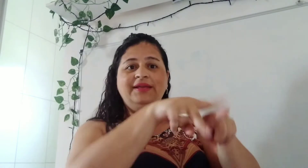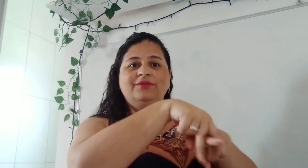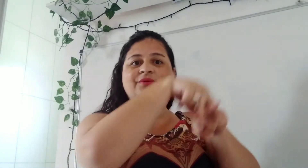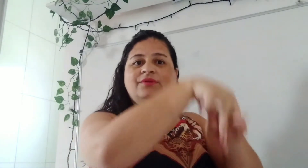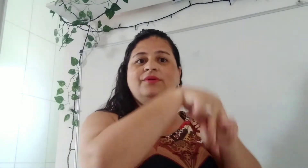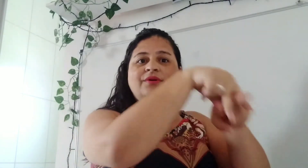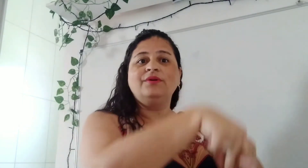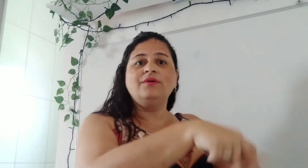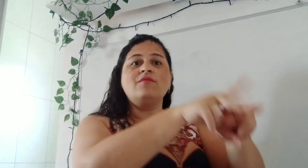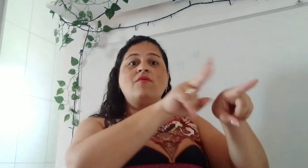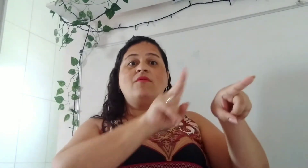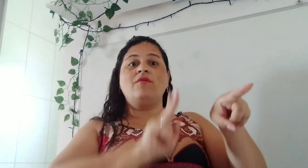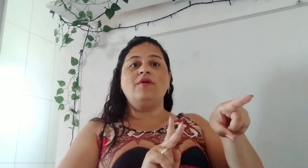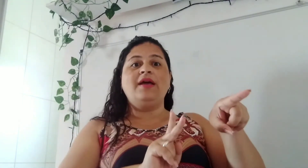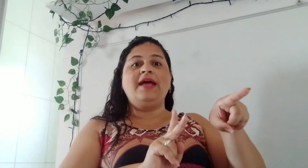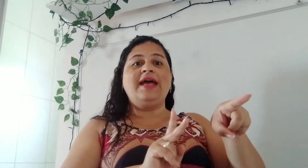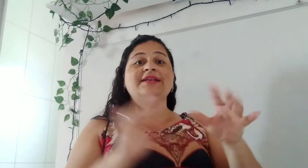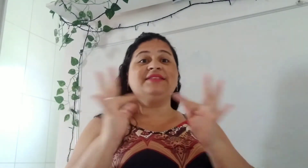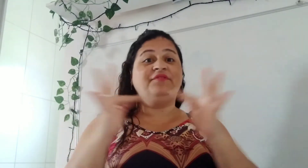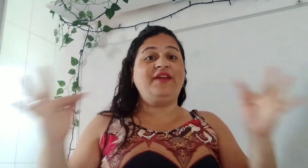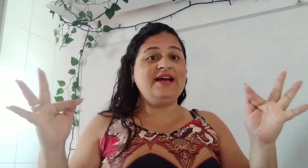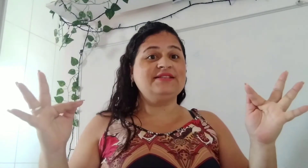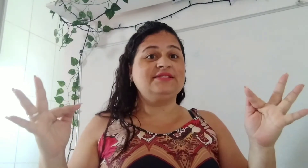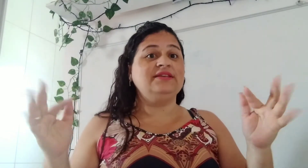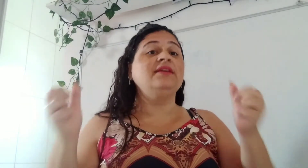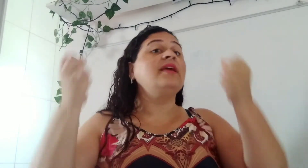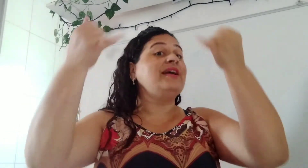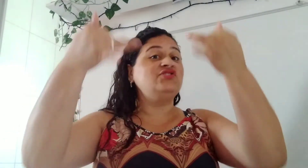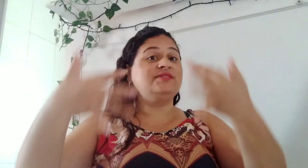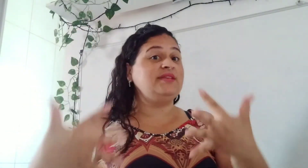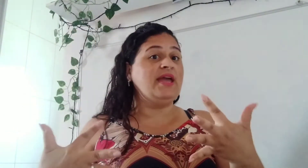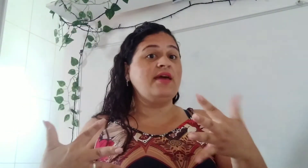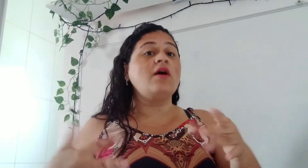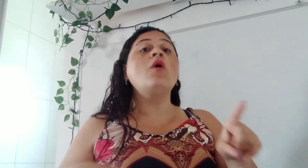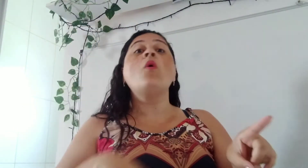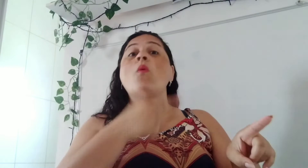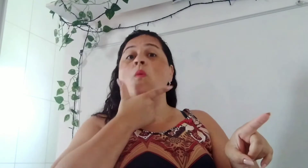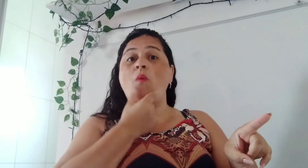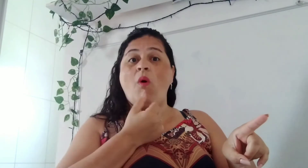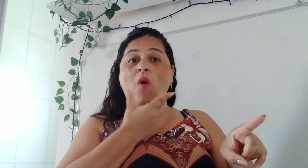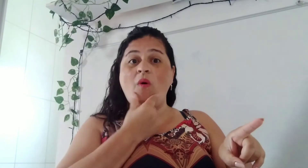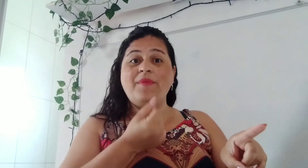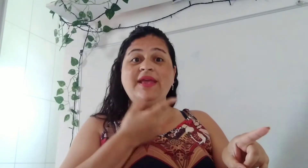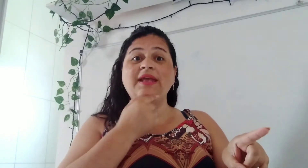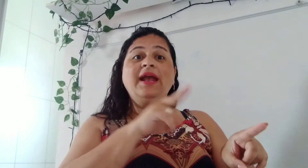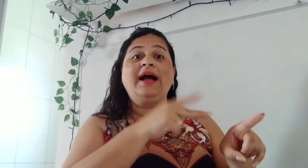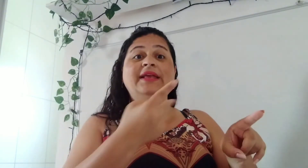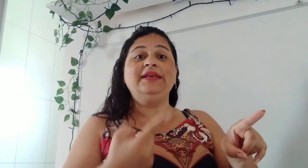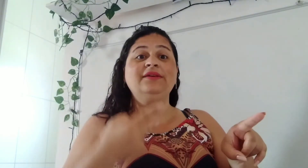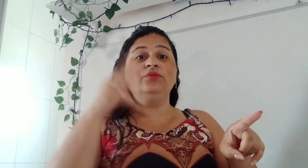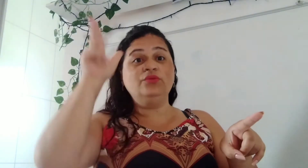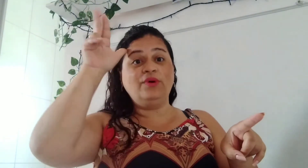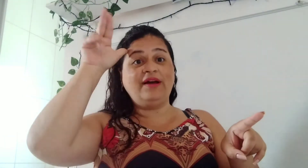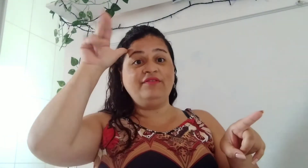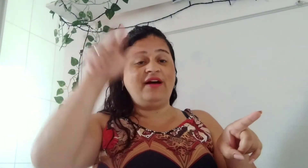caindo. Esta frase quer dizer o homem caiu do